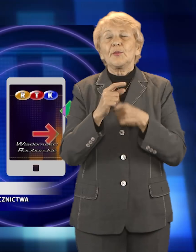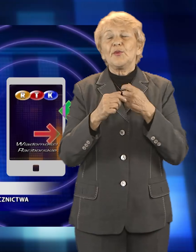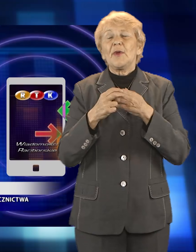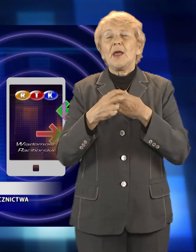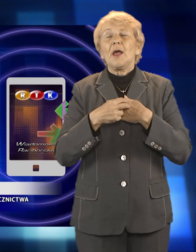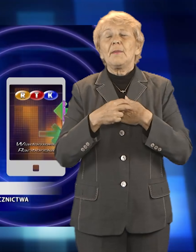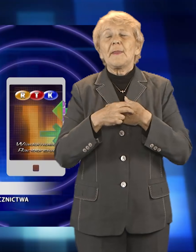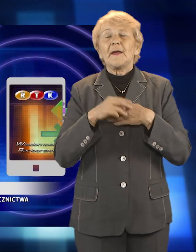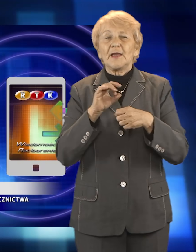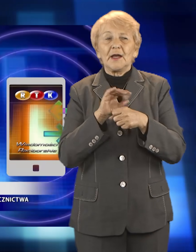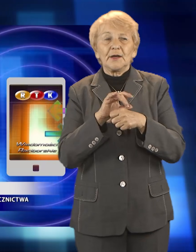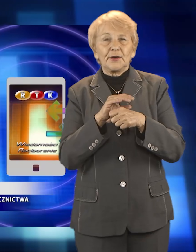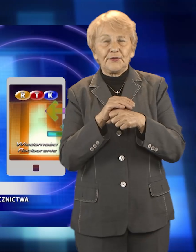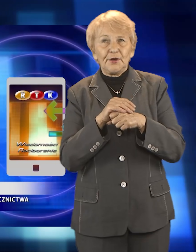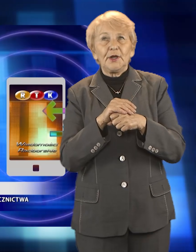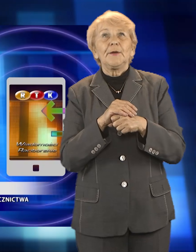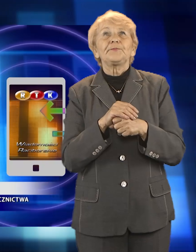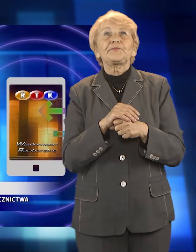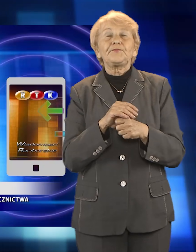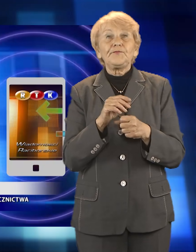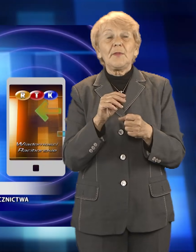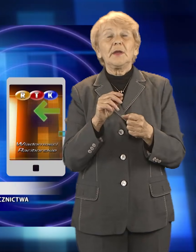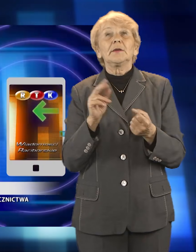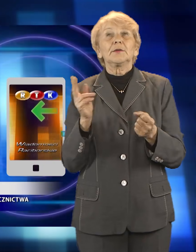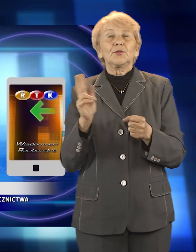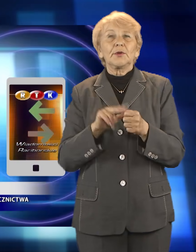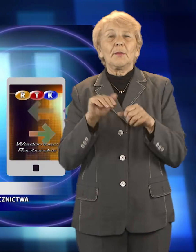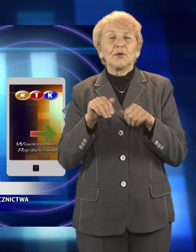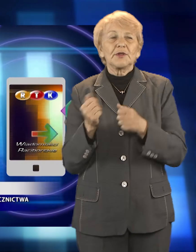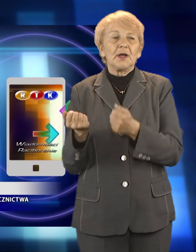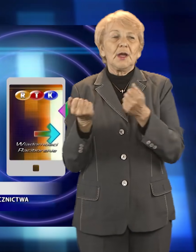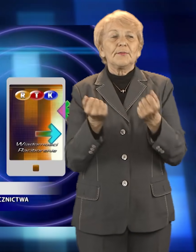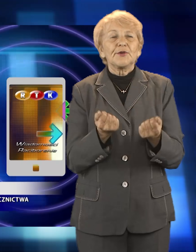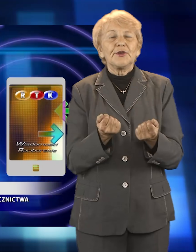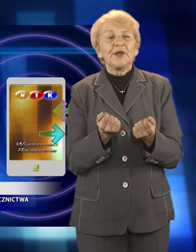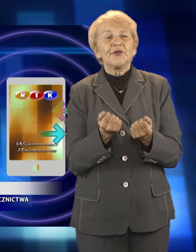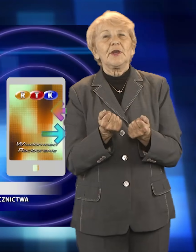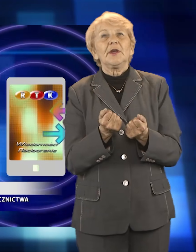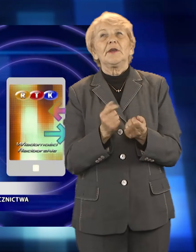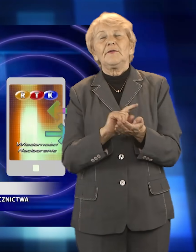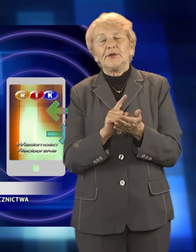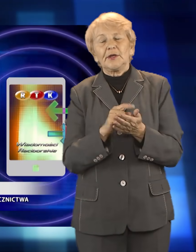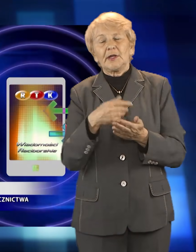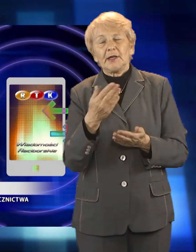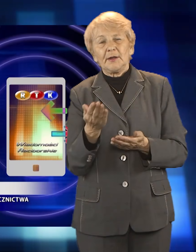od 14 do 17 codzienne codziennie wyłączeniem sobót